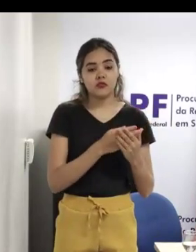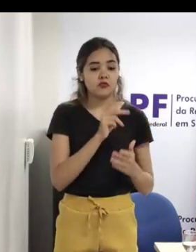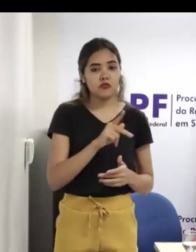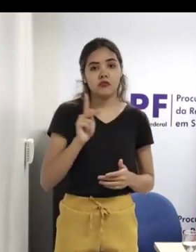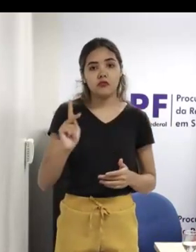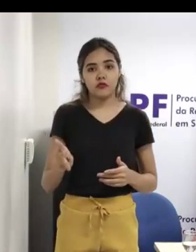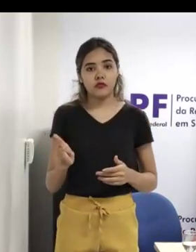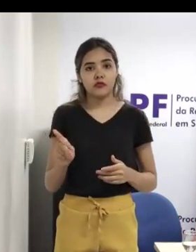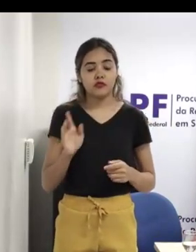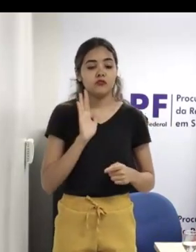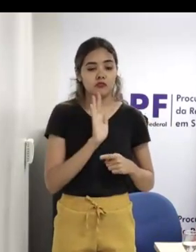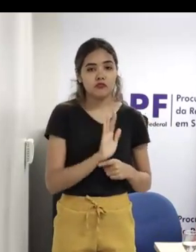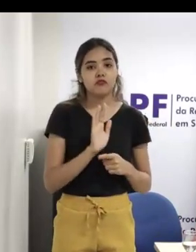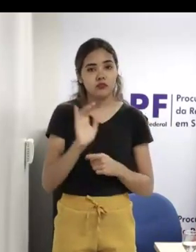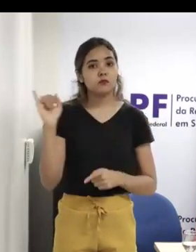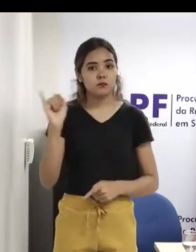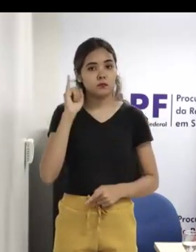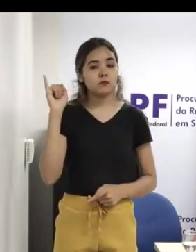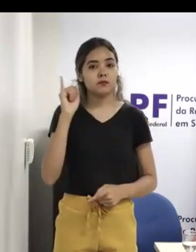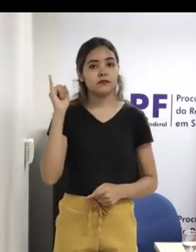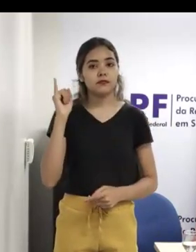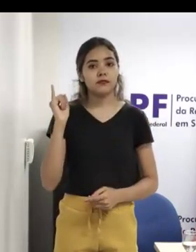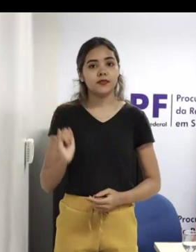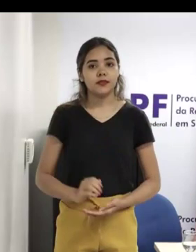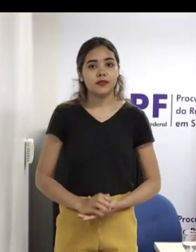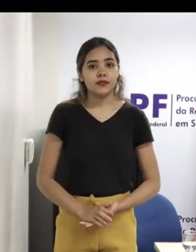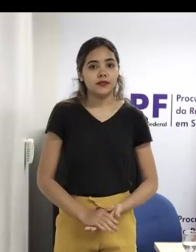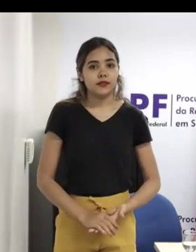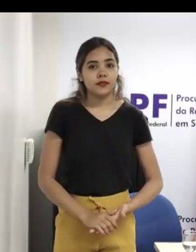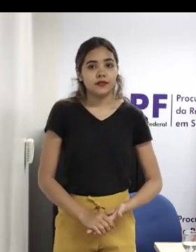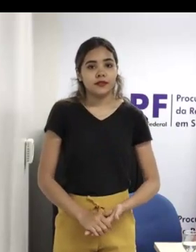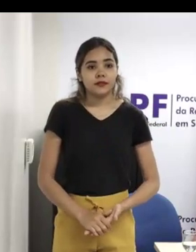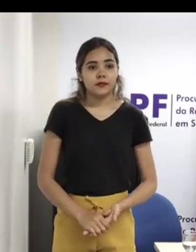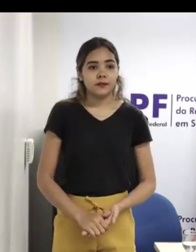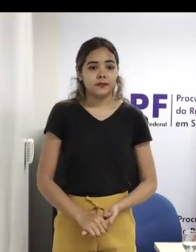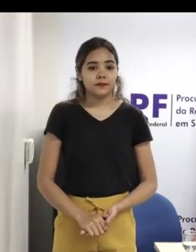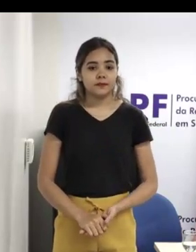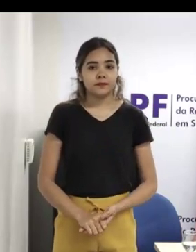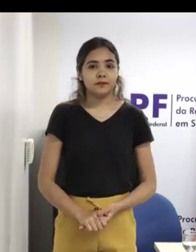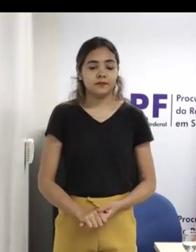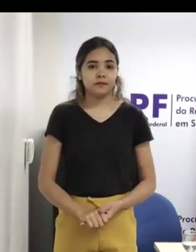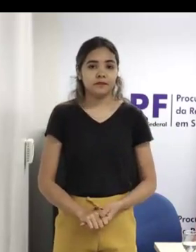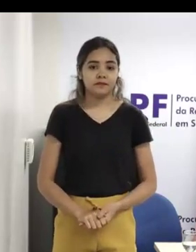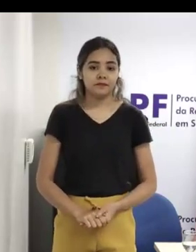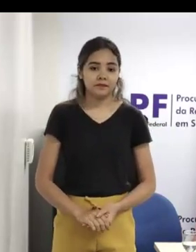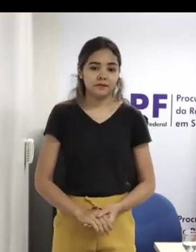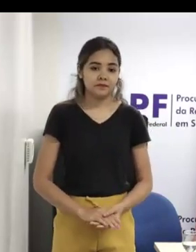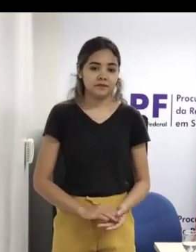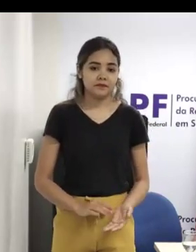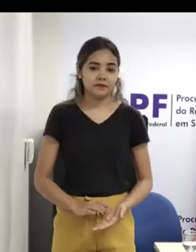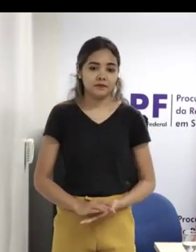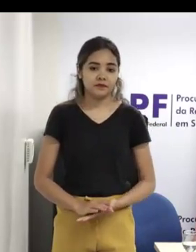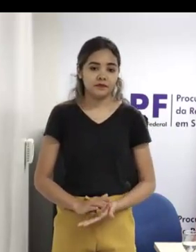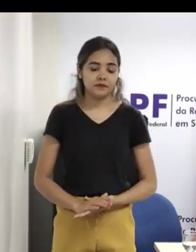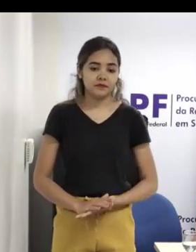Xadrez é uma Peça uma peça essencial sem os profissionais nós não não não não